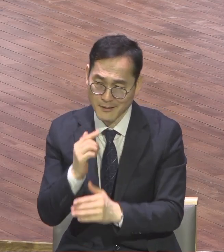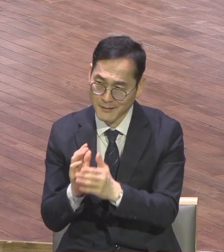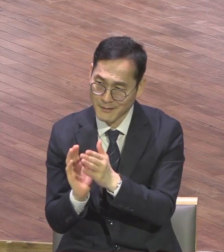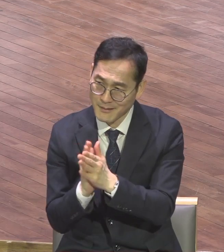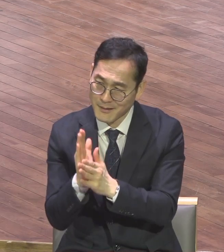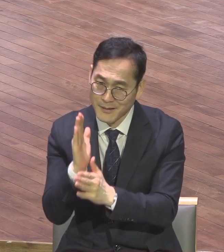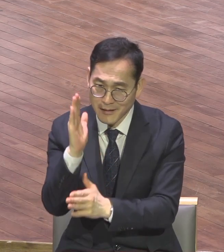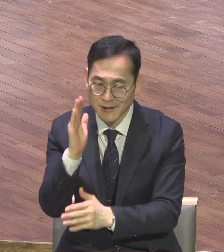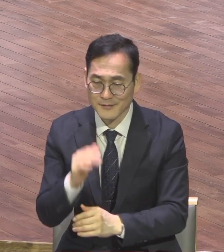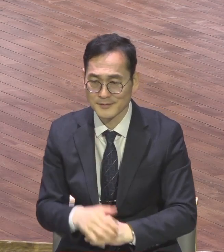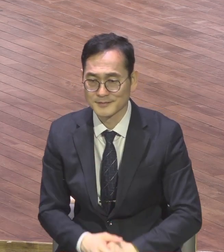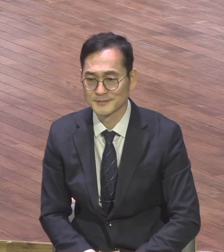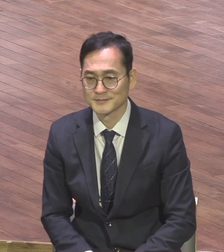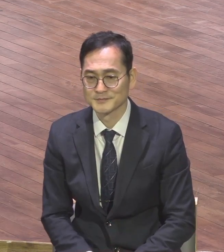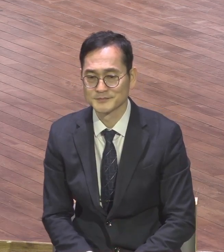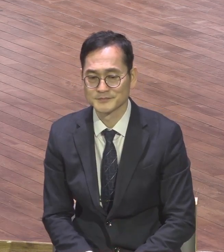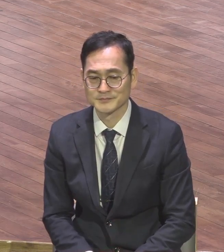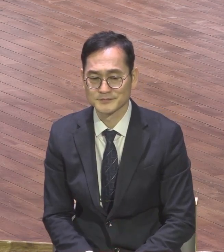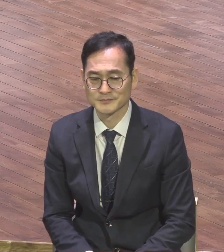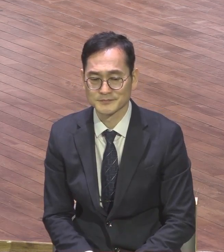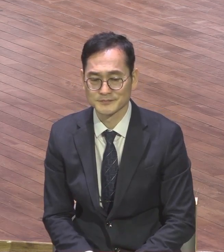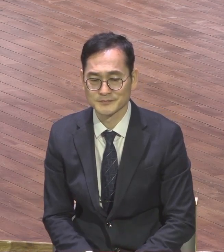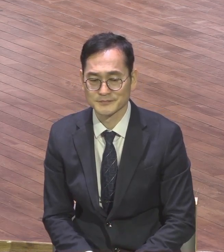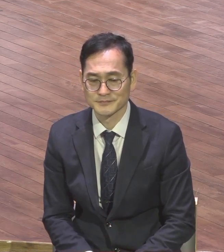있어요. 그리고 빛이 나요.